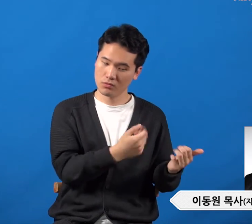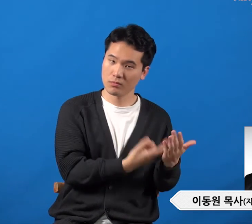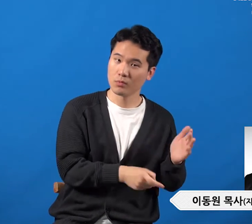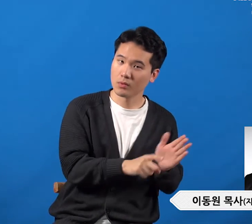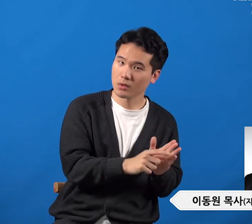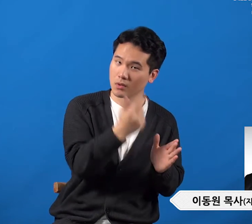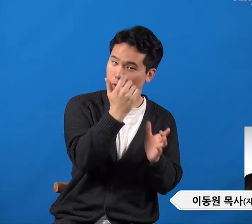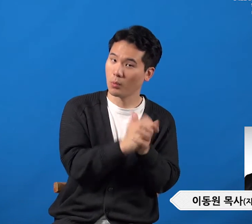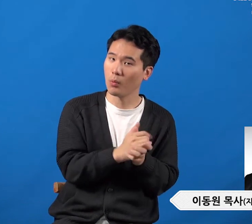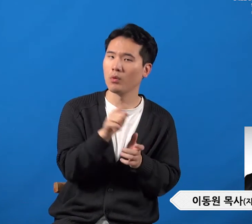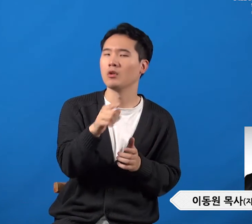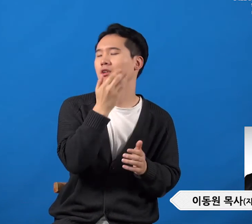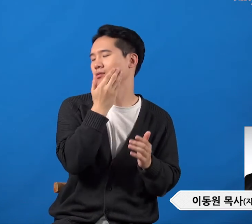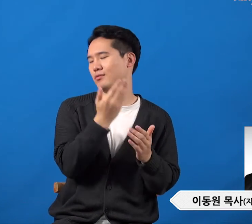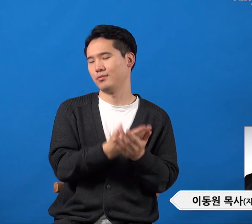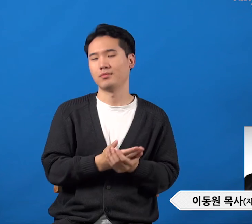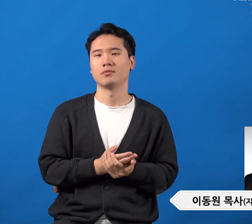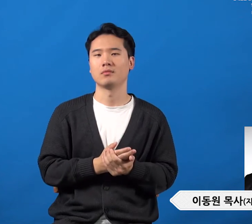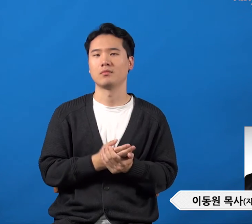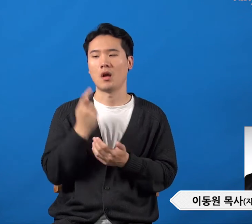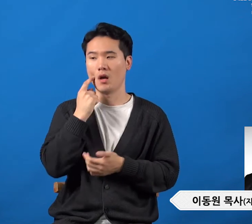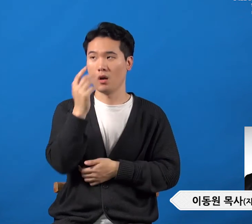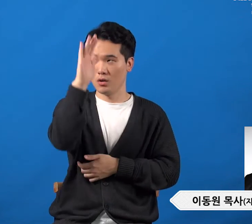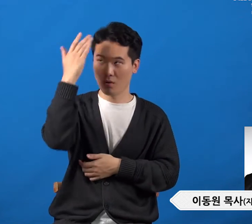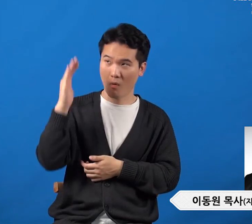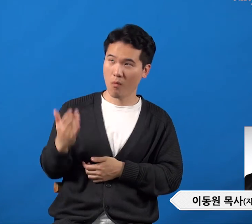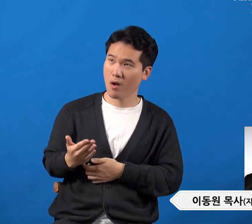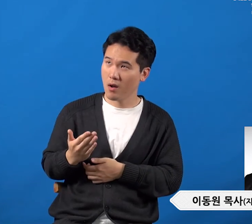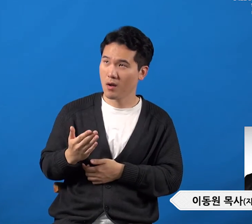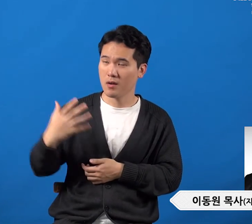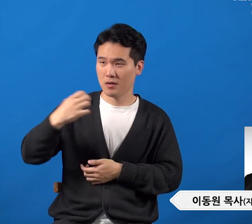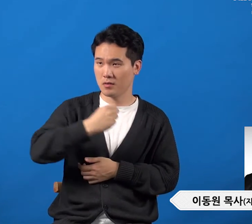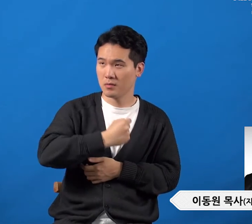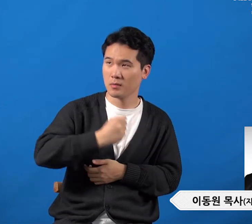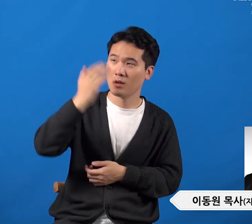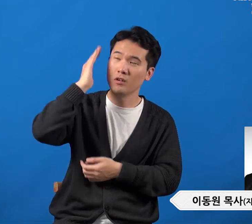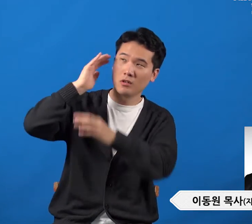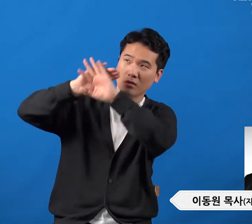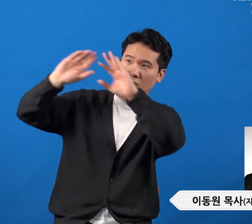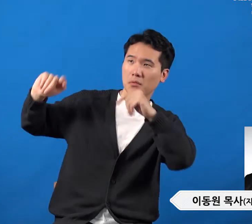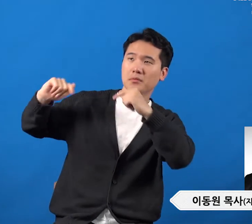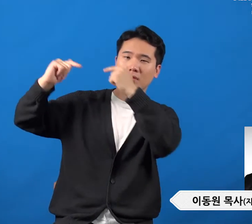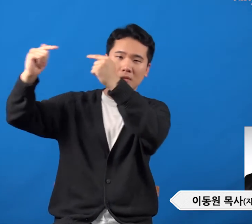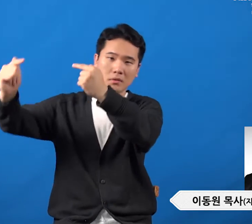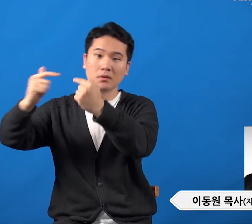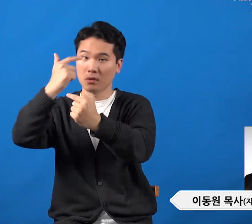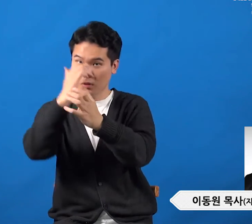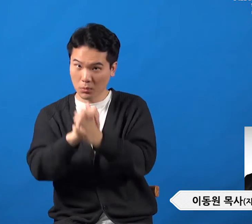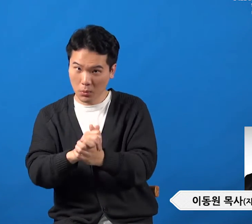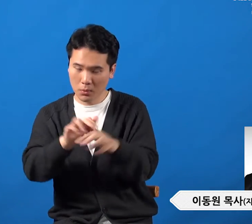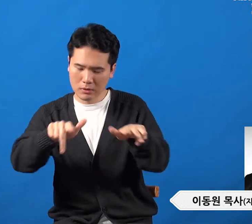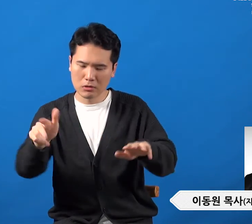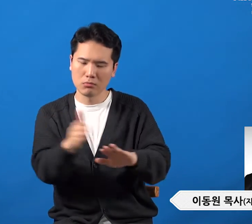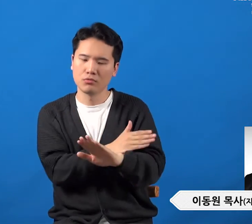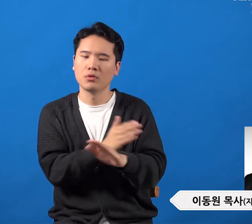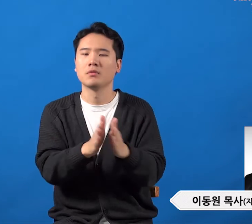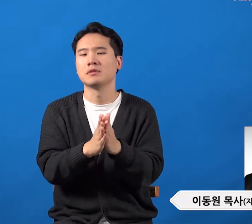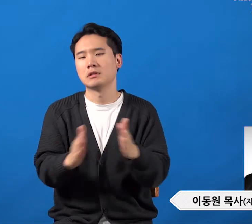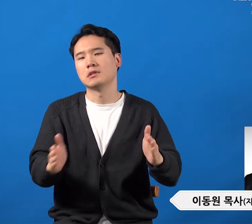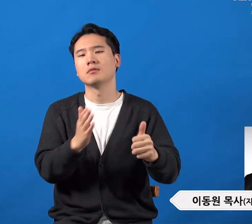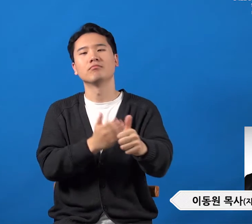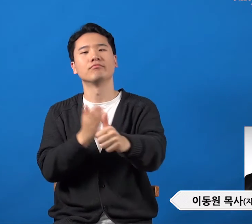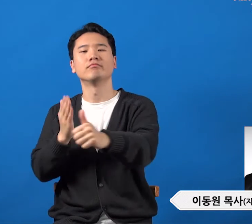기도, 중요한 기도입니다. 영광스럽게 천국에 입성하기 위한 기도, 지금부터